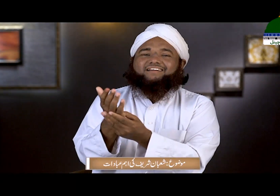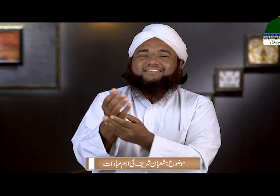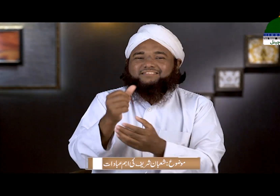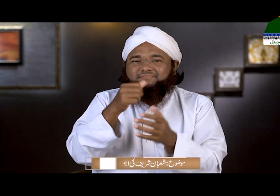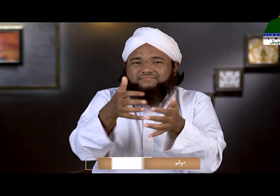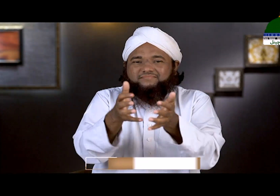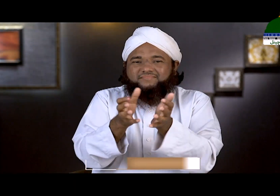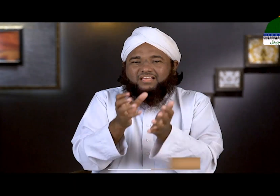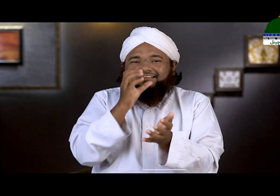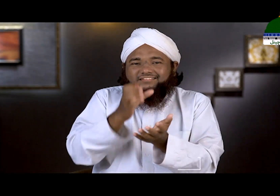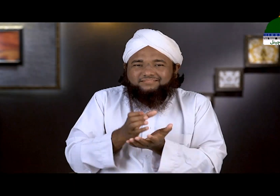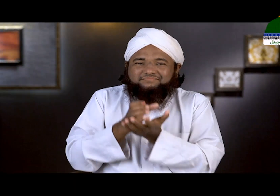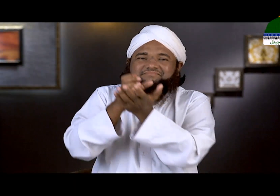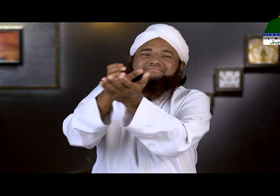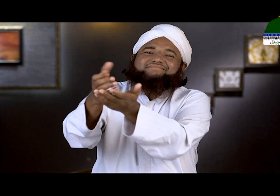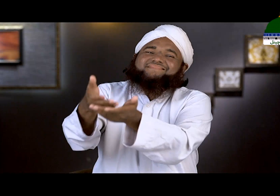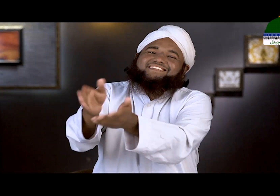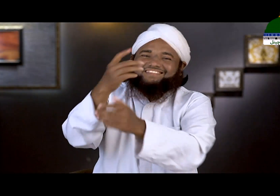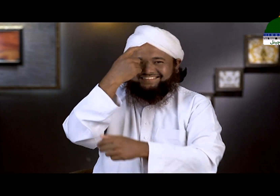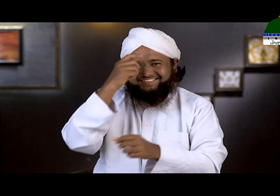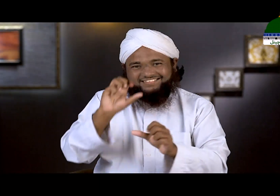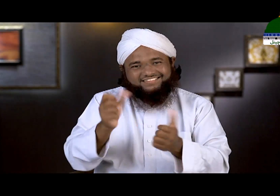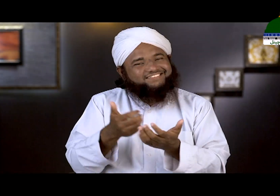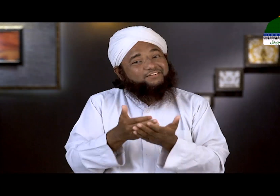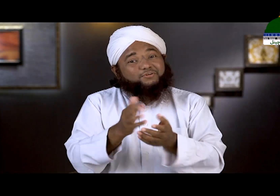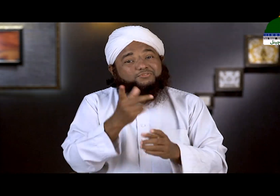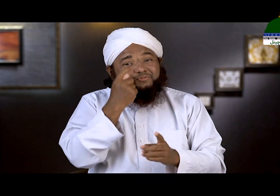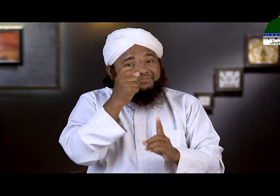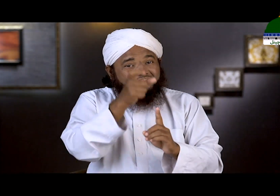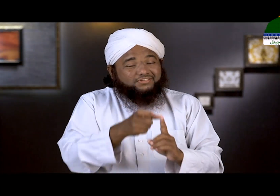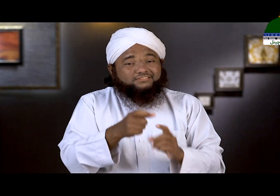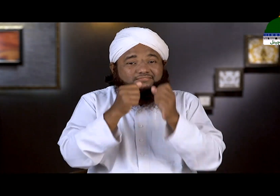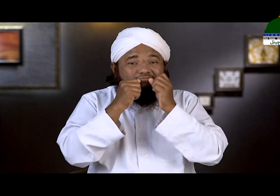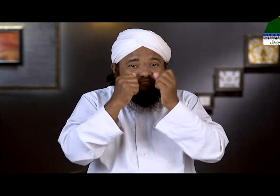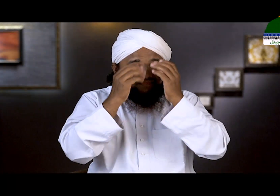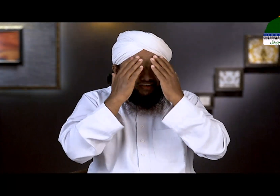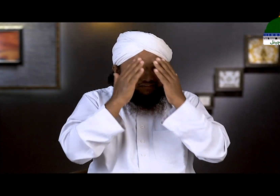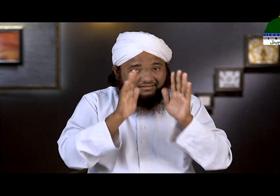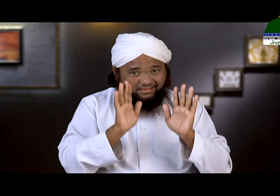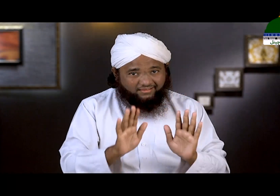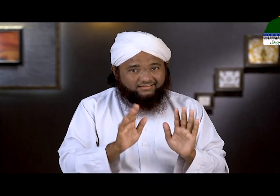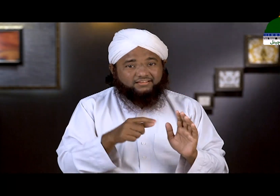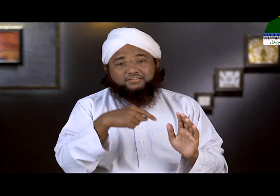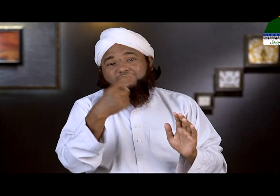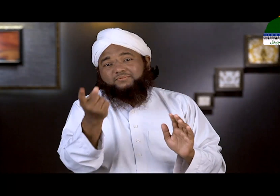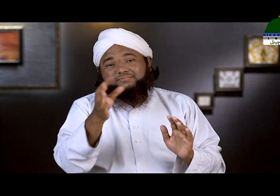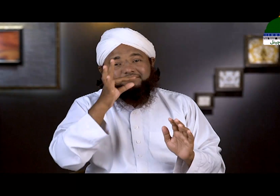کے مبارک ہاتھ سے جام کوثر پینا نصیب ہوگا۔ کثرت سے درود پڑھنے والا روز قیامت سرکار